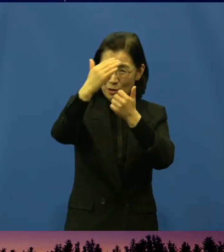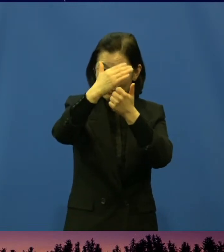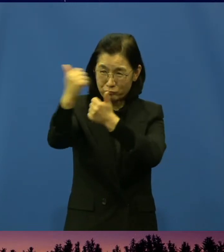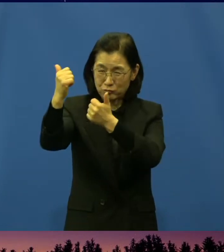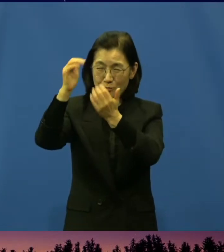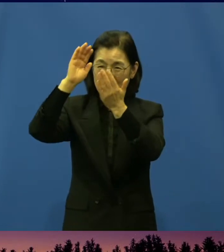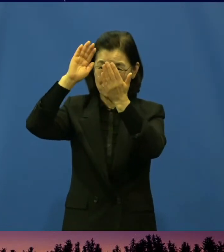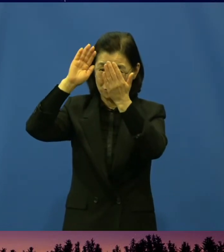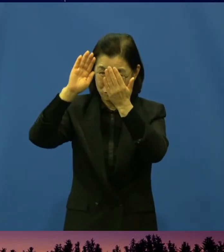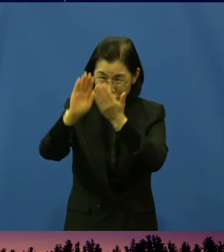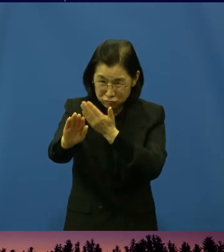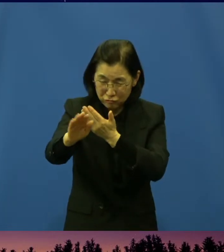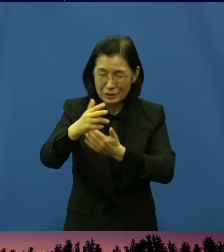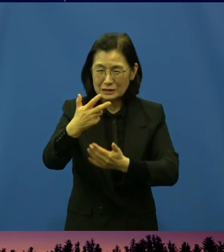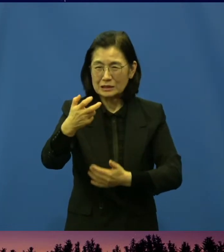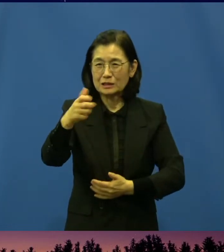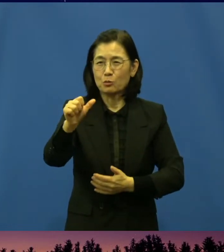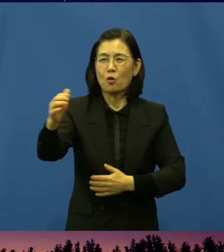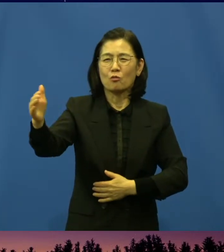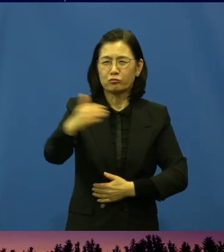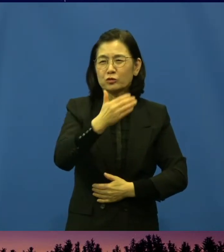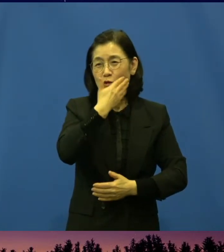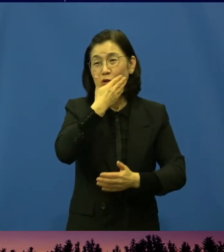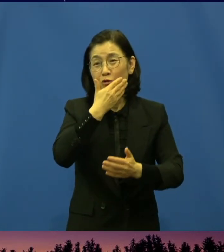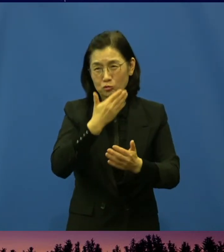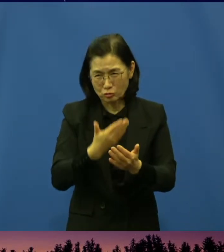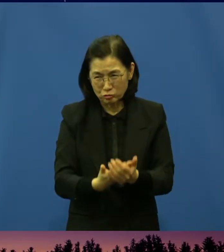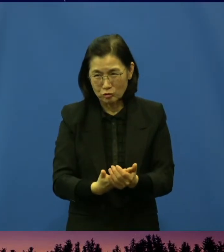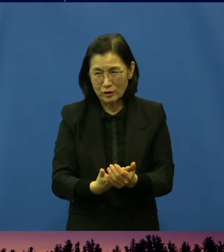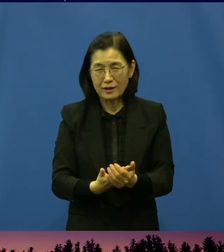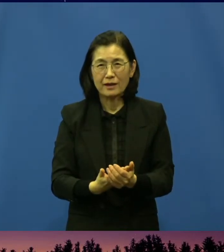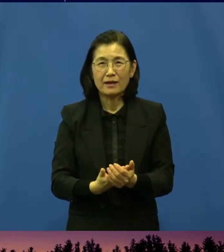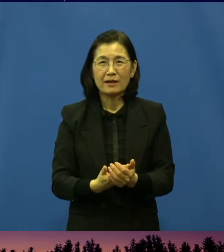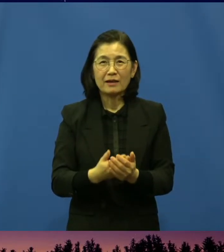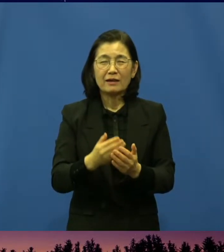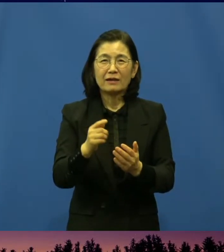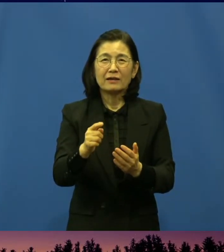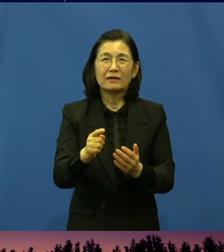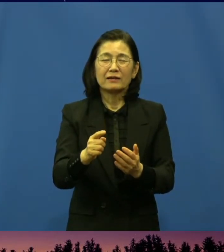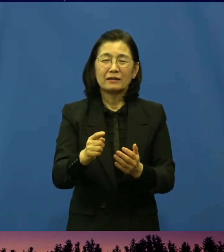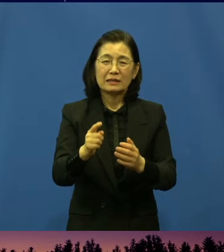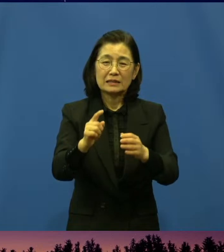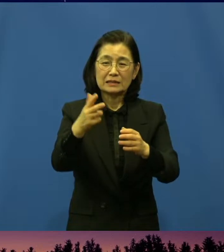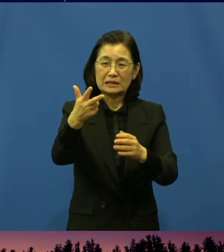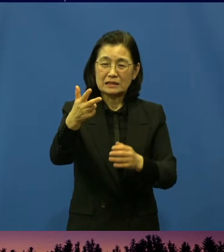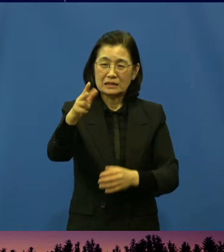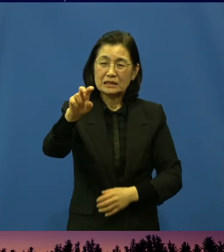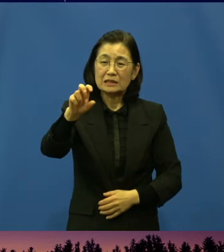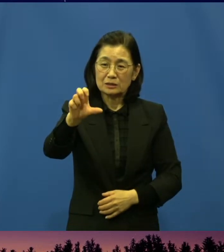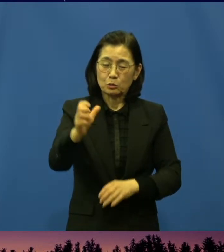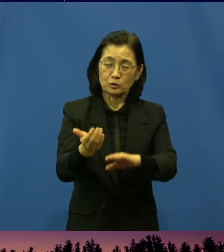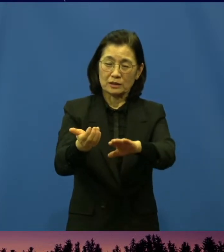이방 우상을 섬기고 그렇게 살았던, 하나님을 모르고 살았던 세월이죠. 75년.